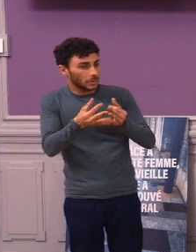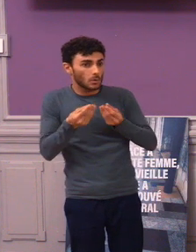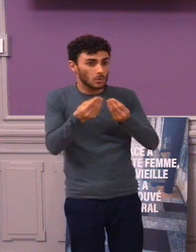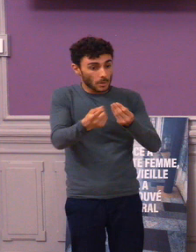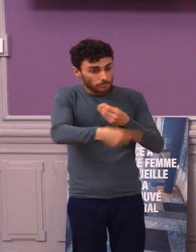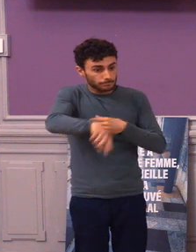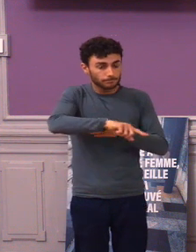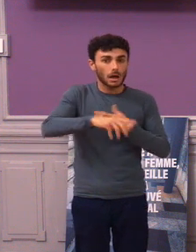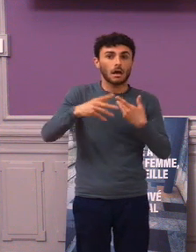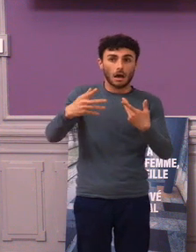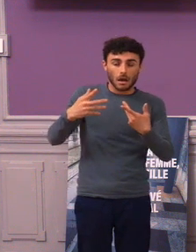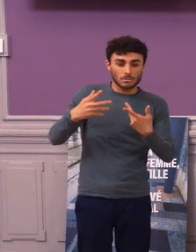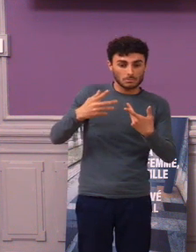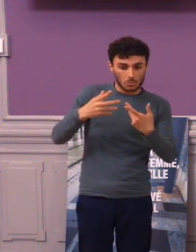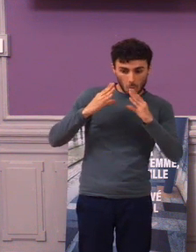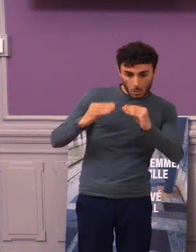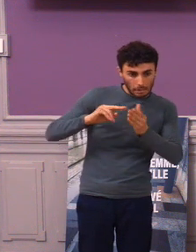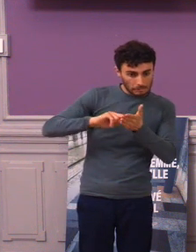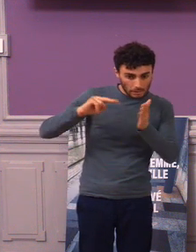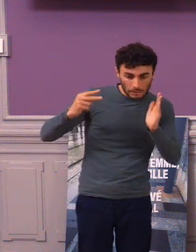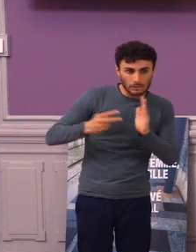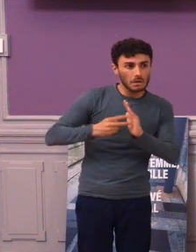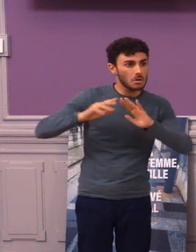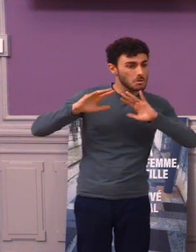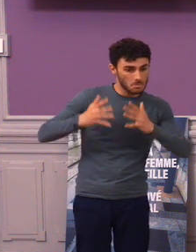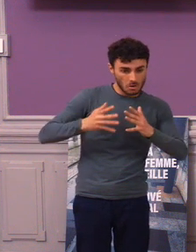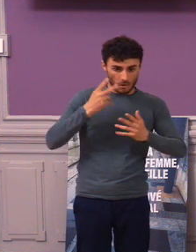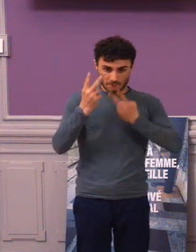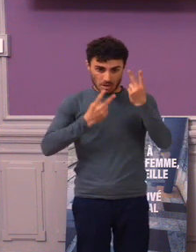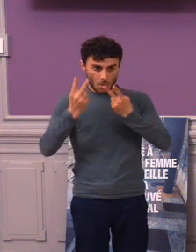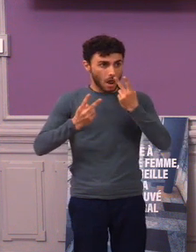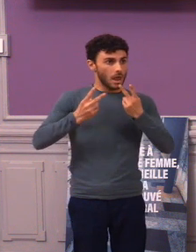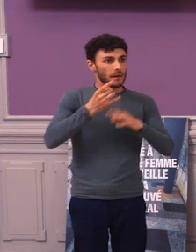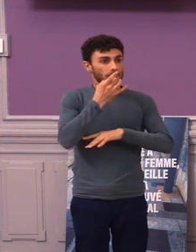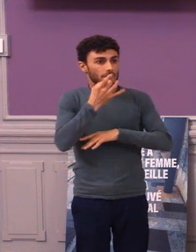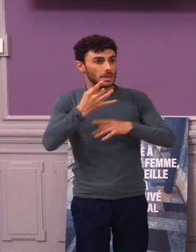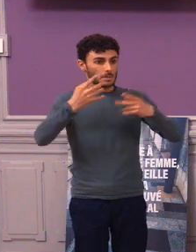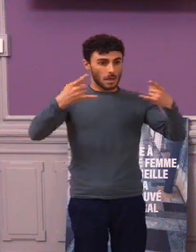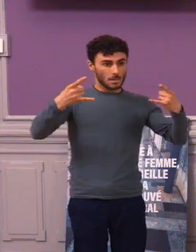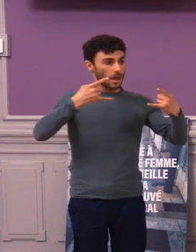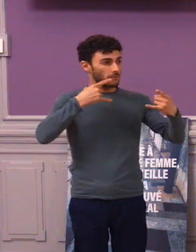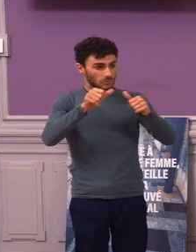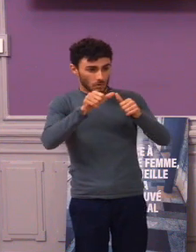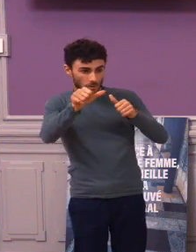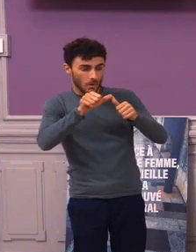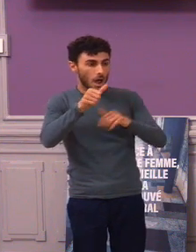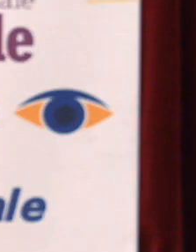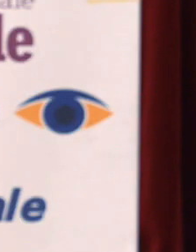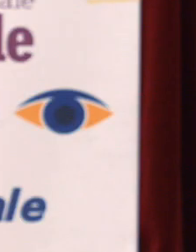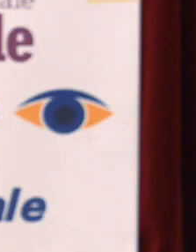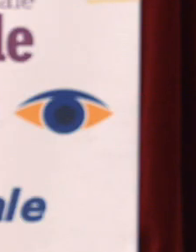d'une matière excessivement technique de on va dire contraste visuel sur des vitrages un mètre 10 un mètre 62